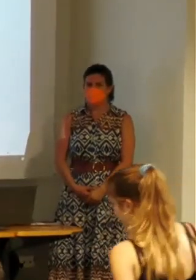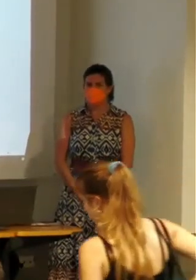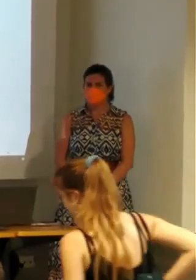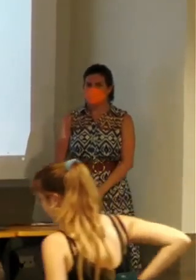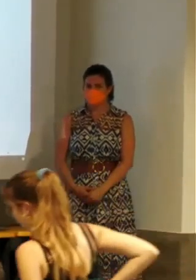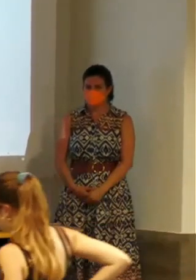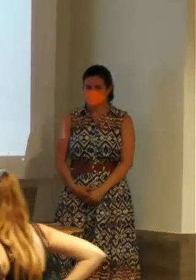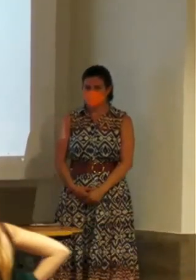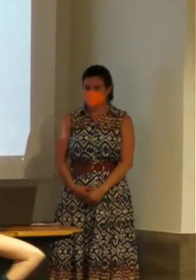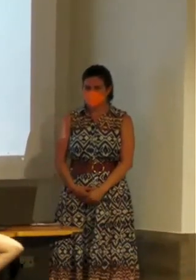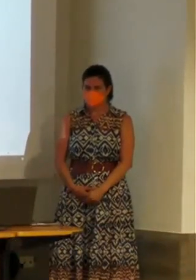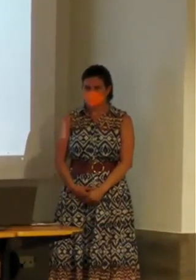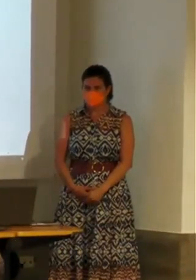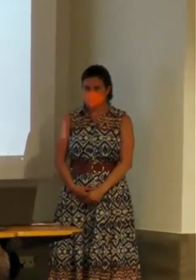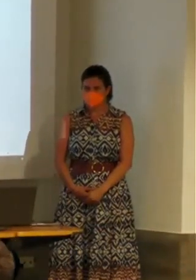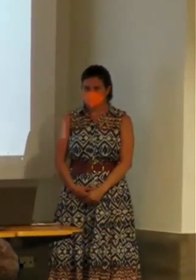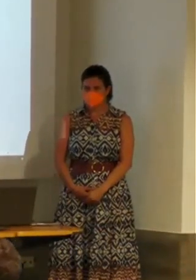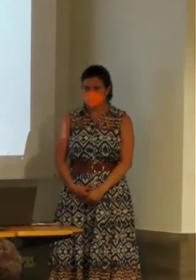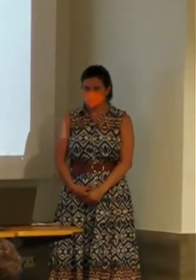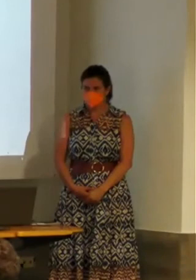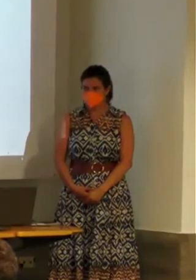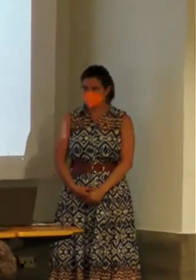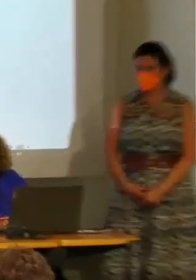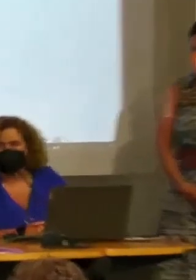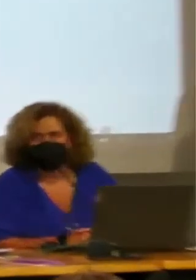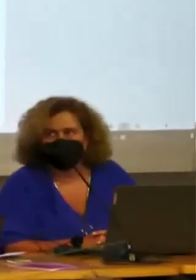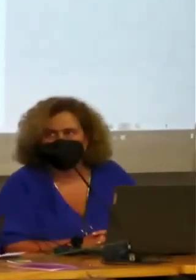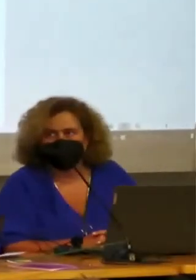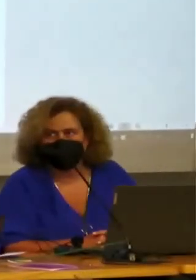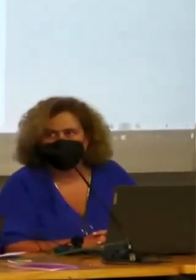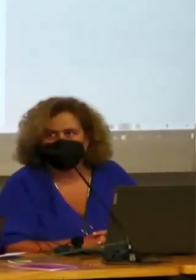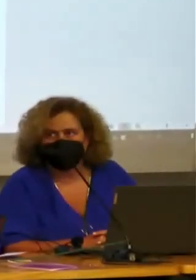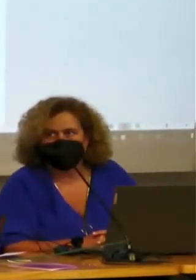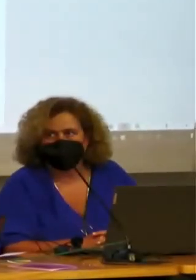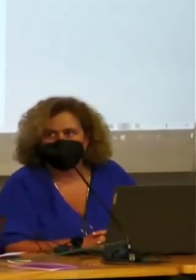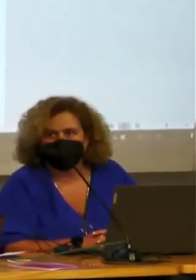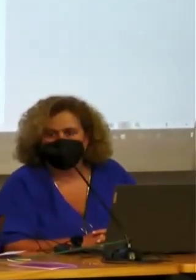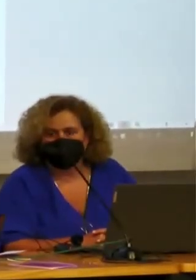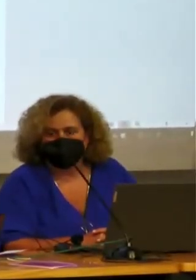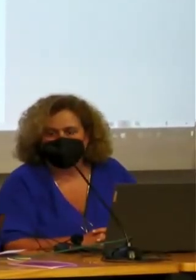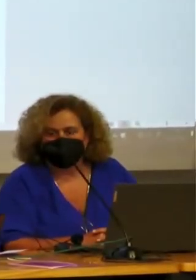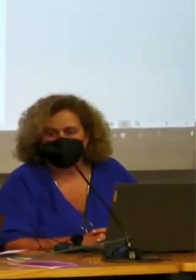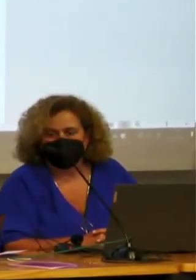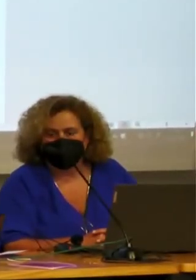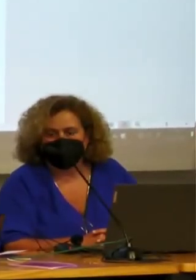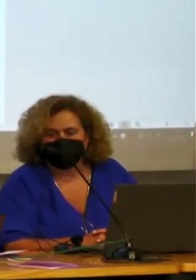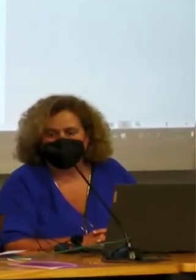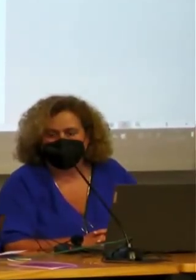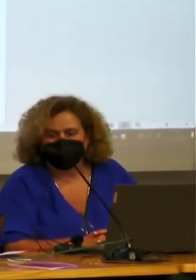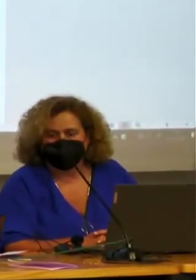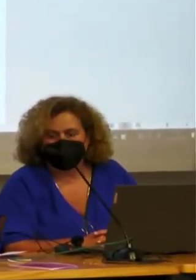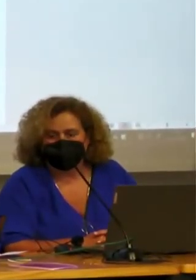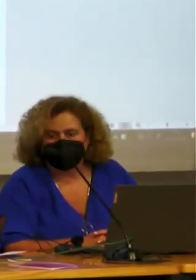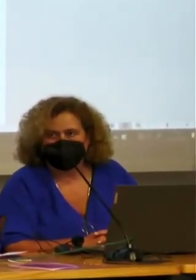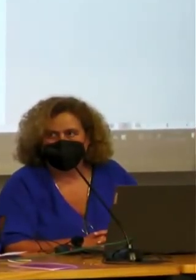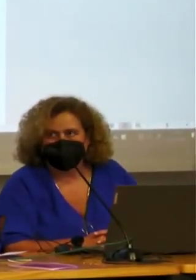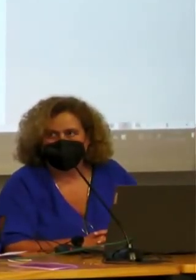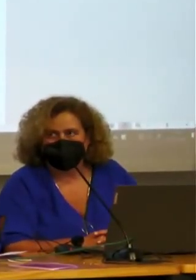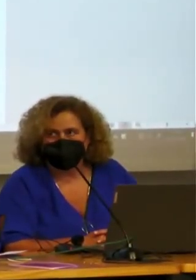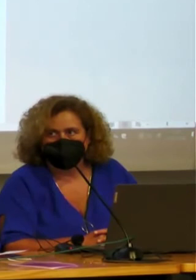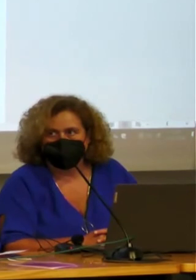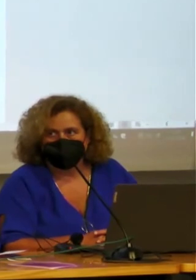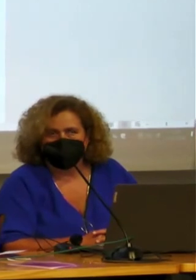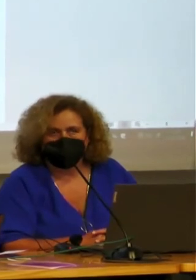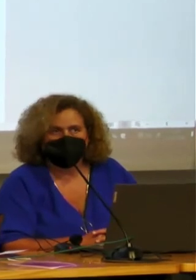medesime, quindi la prova verrà svolta, le date di iscrizione sono le medesime, la prova verrà svolta il 2 di settembre, usciranno gli esiti